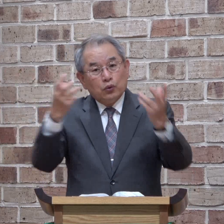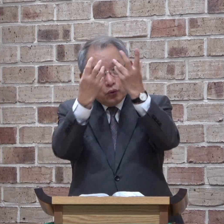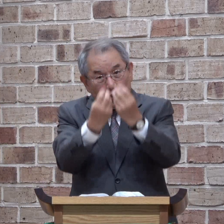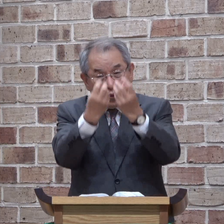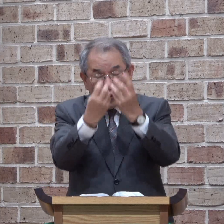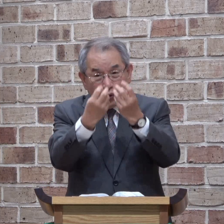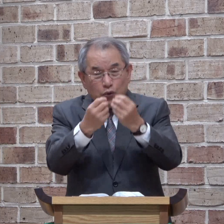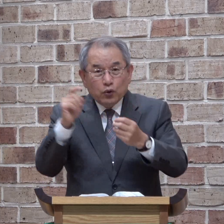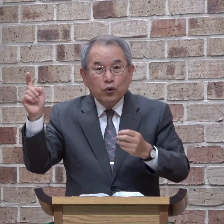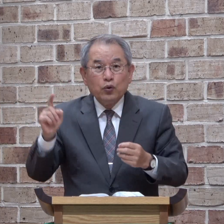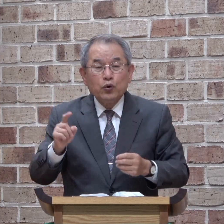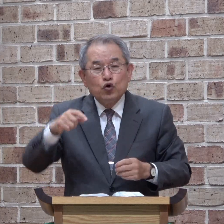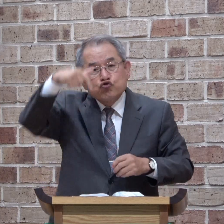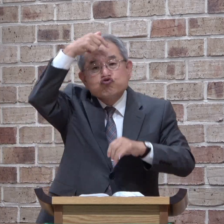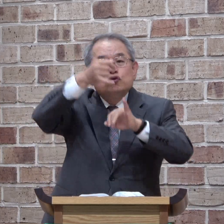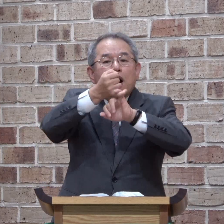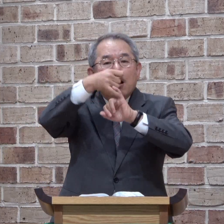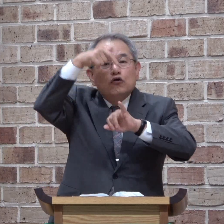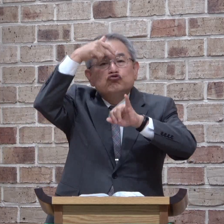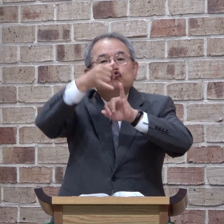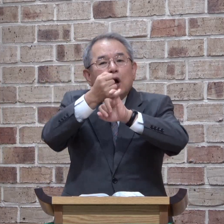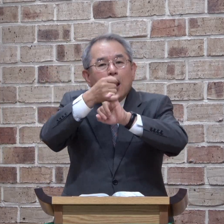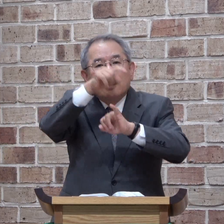오늘 구약에